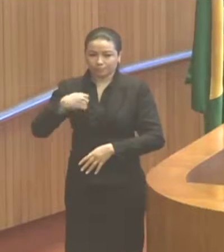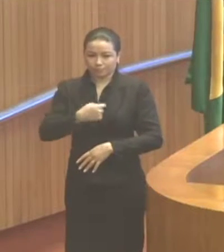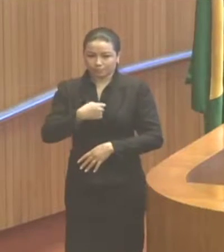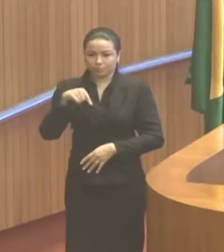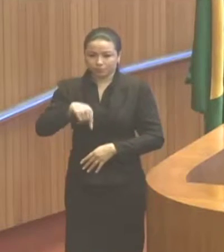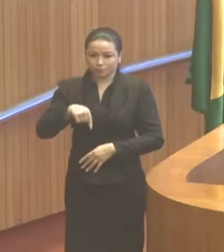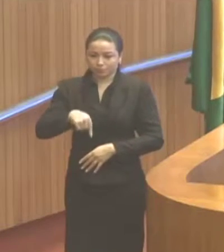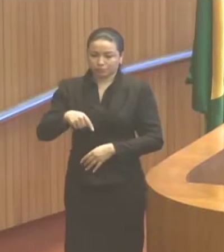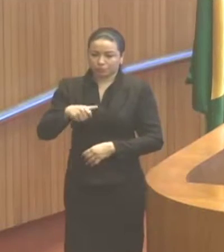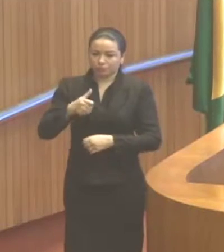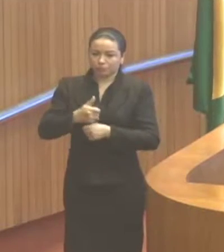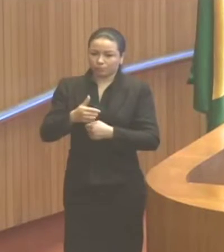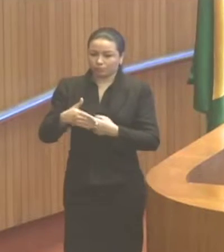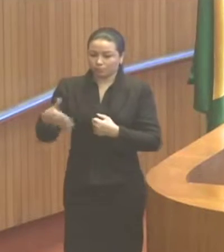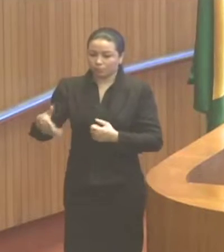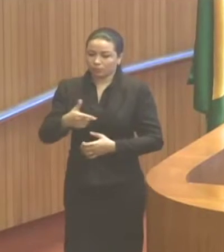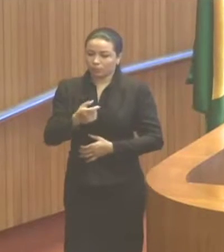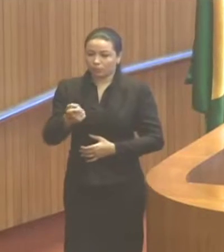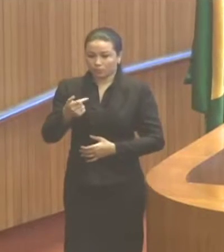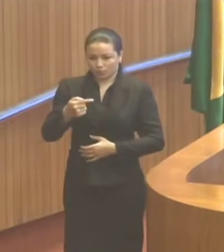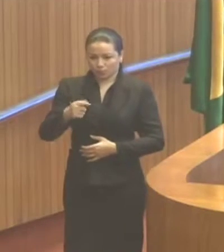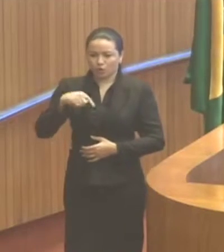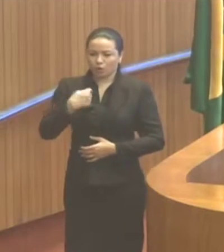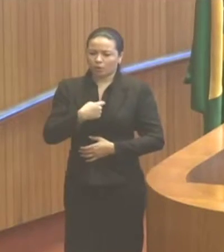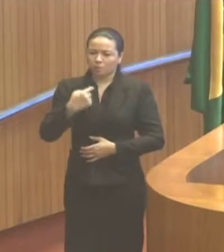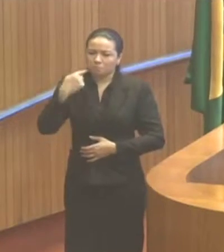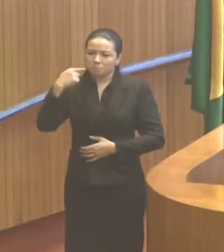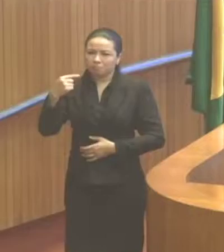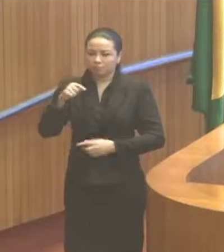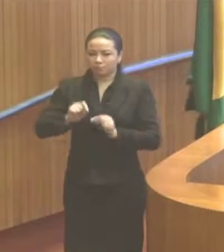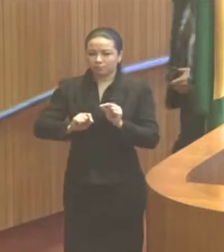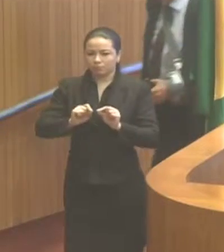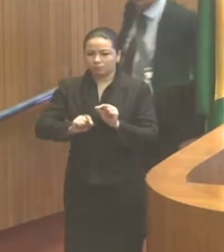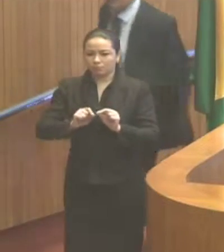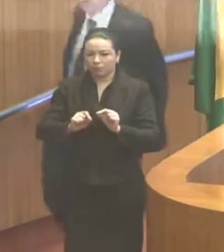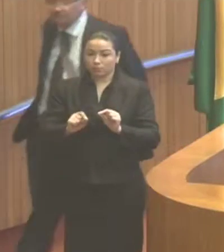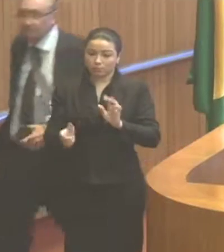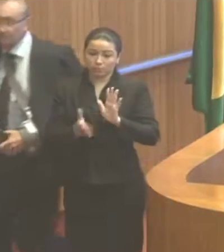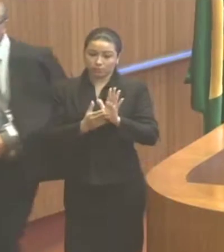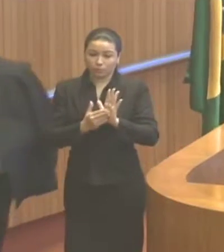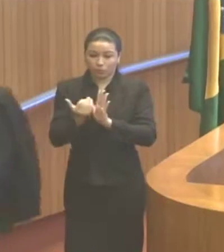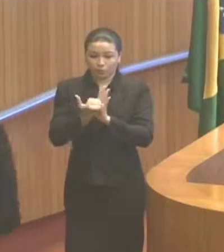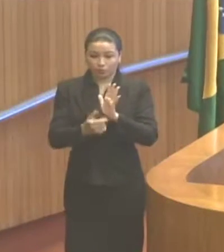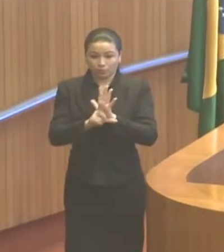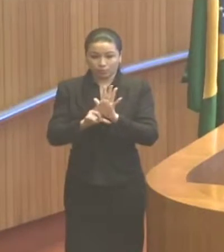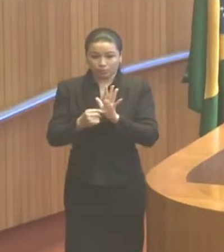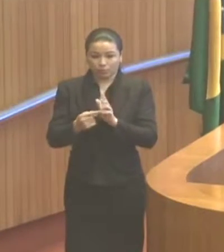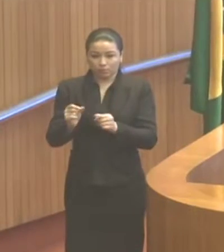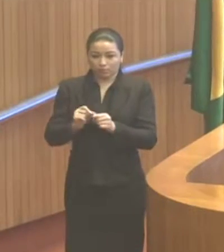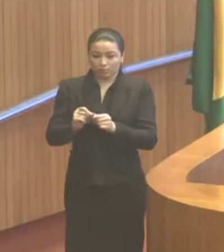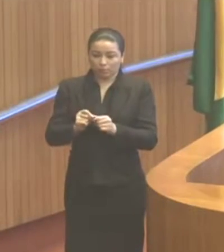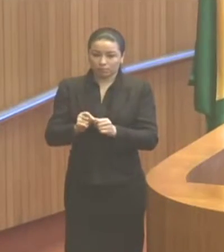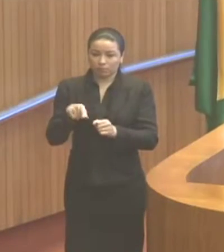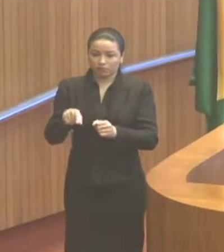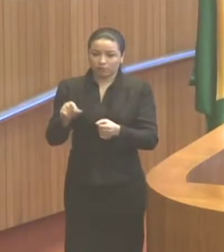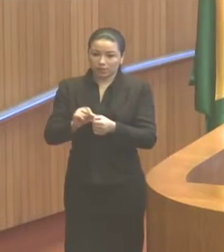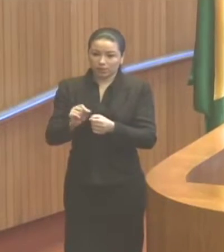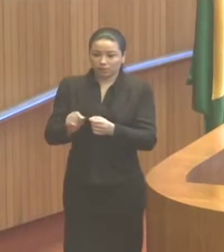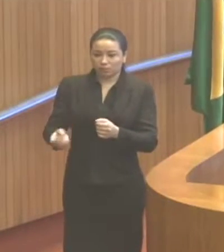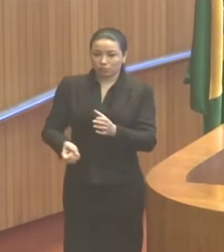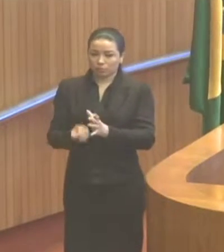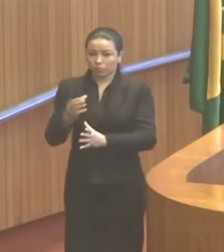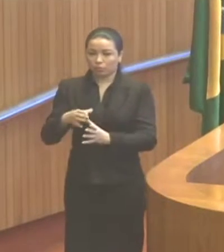mandato, em 2007, mais precisamente, nós apresentamos um projeto de lei que foi a instituição dos CONSEGs, que hoje é